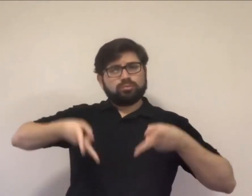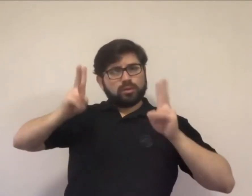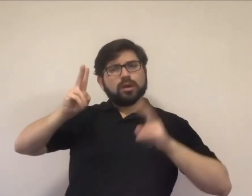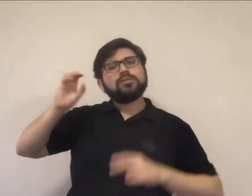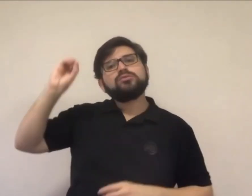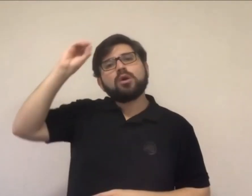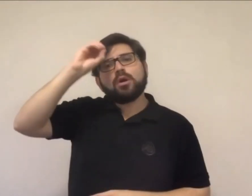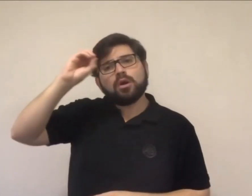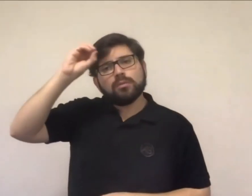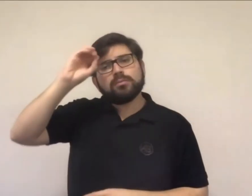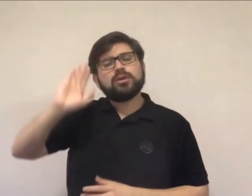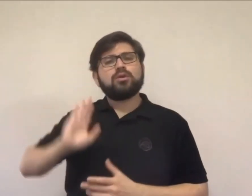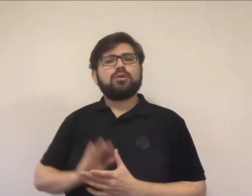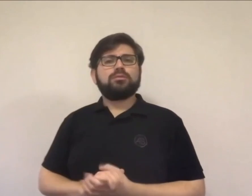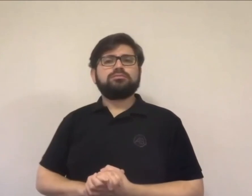Yo tengo el derecho a opinar,